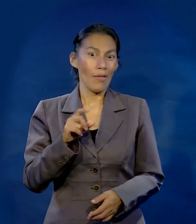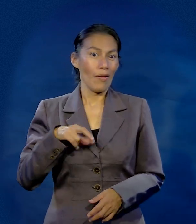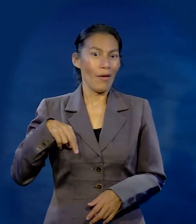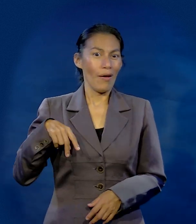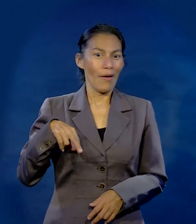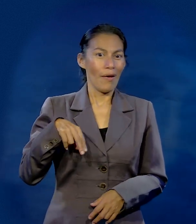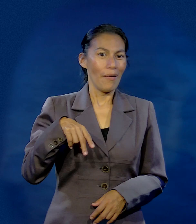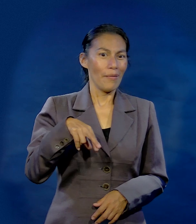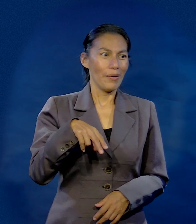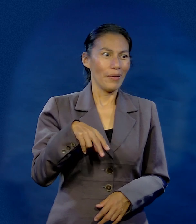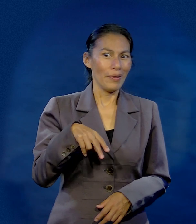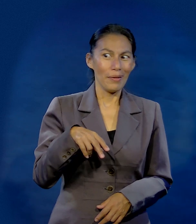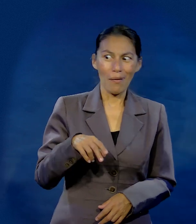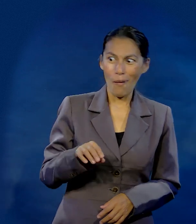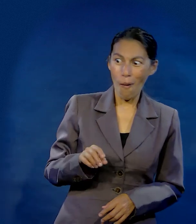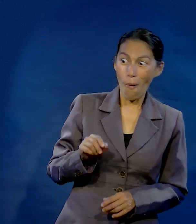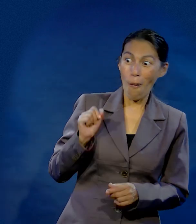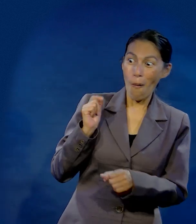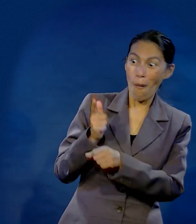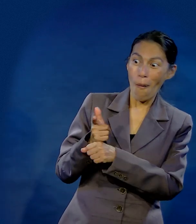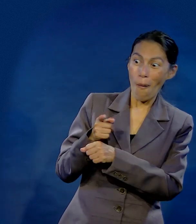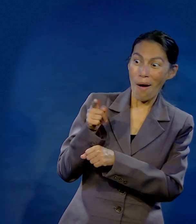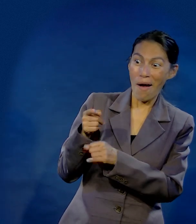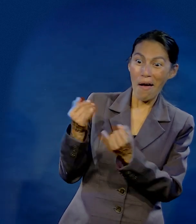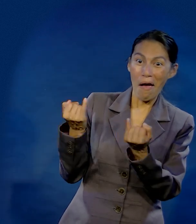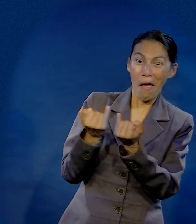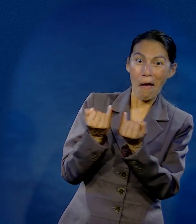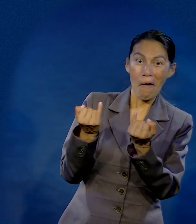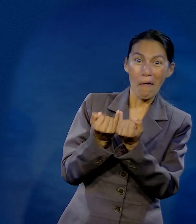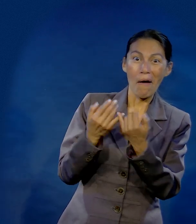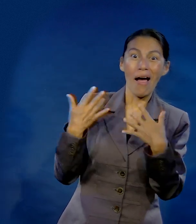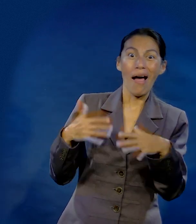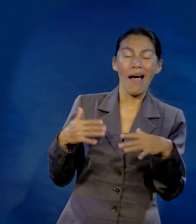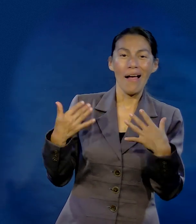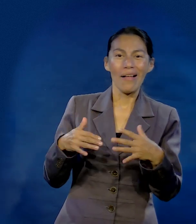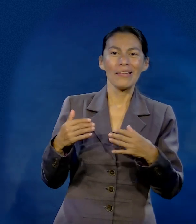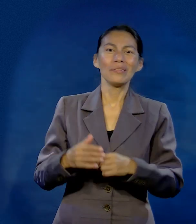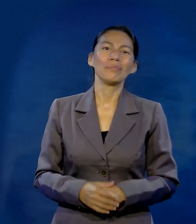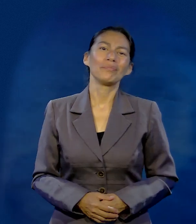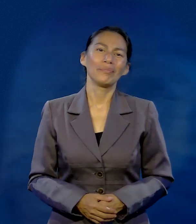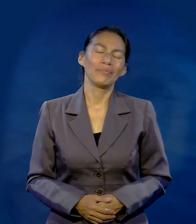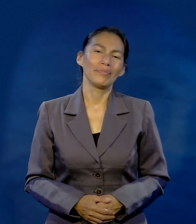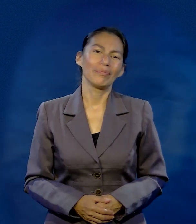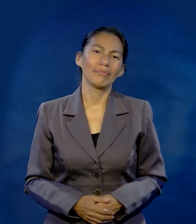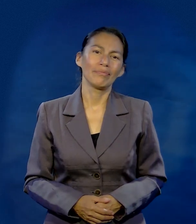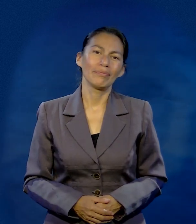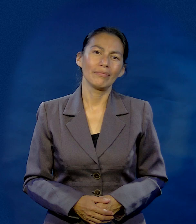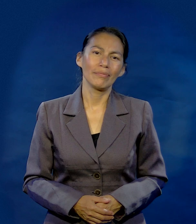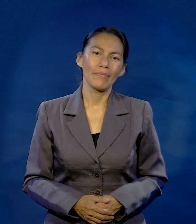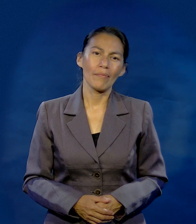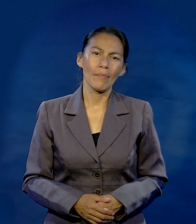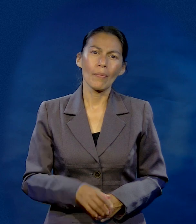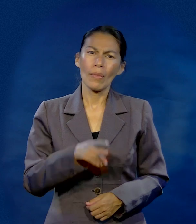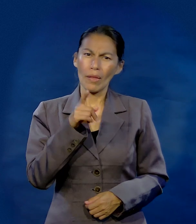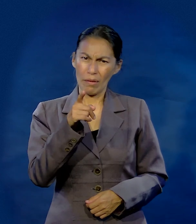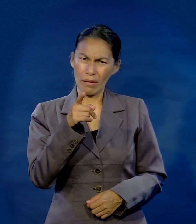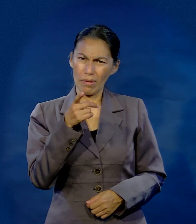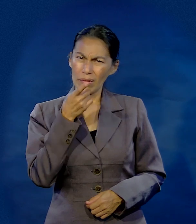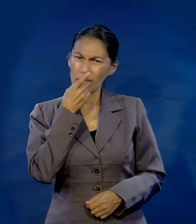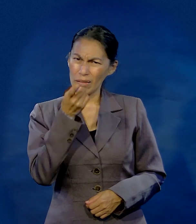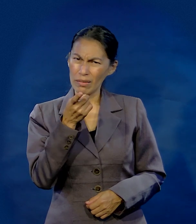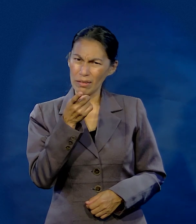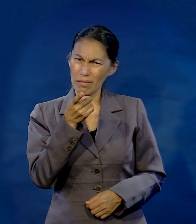era la Pantera Rosa dijo no Ese está muy feo para mí pero cuando caminó dijimos está muy feo para ti pero queda